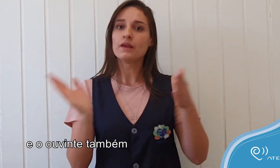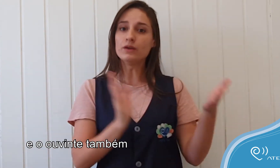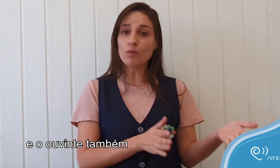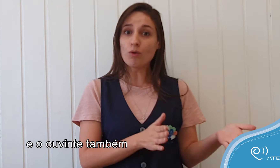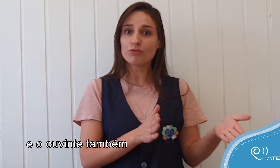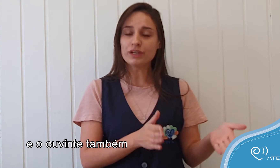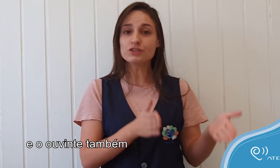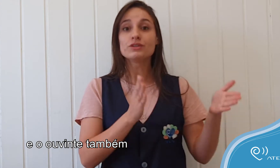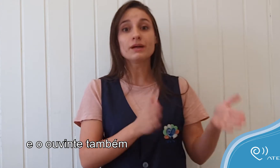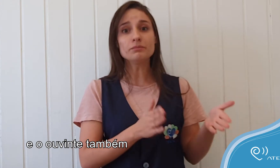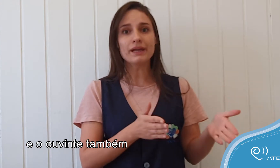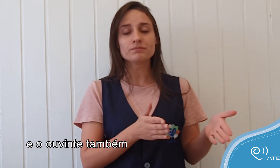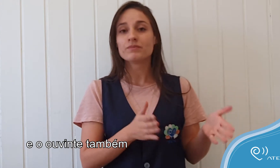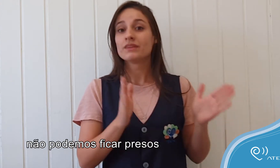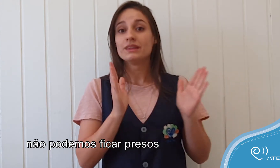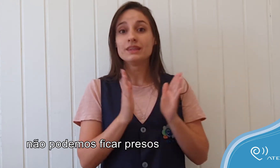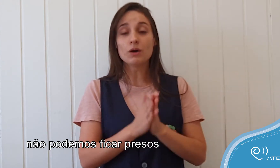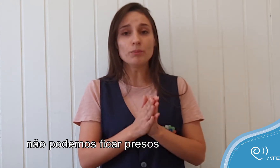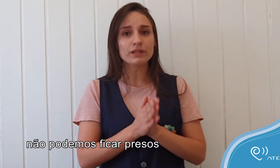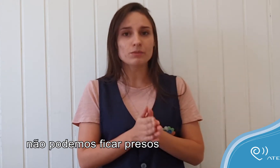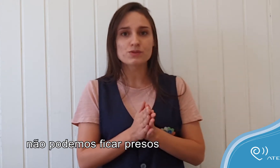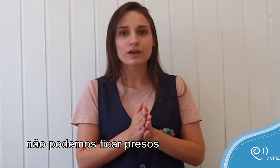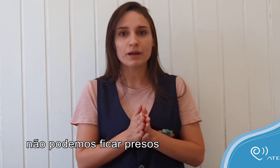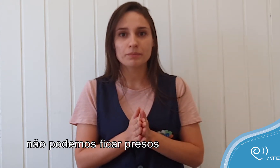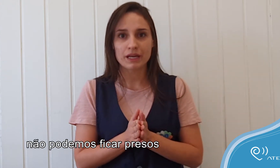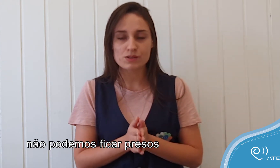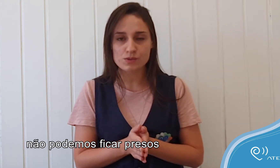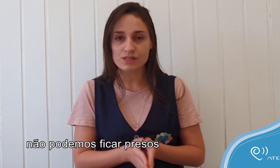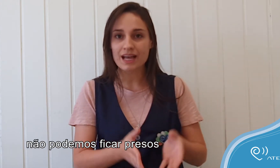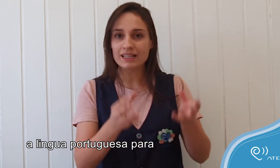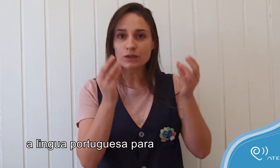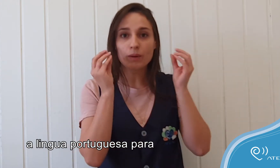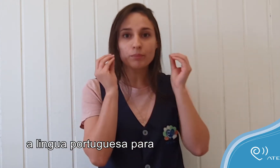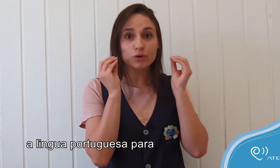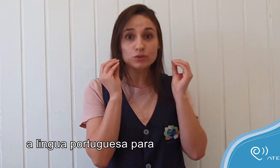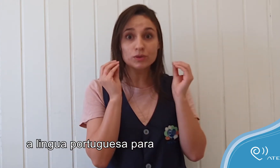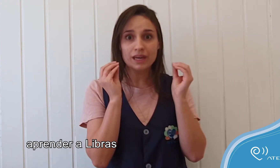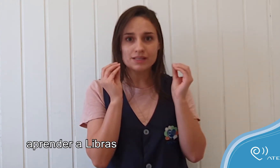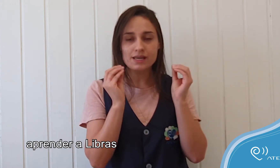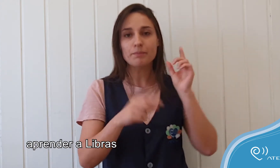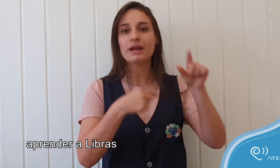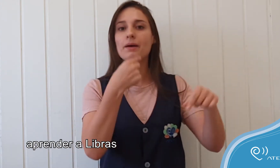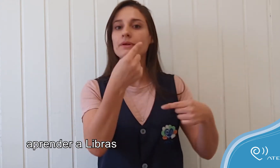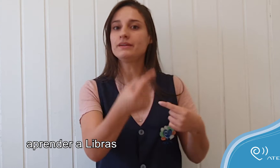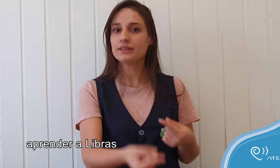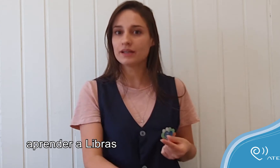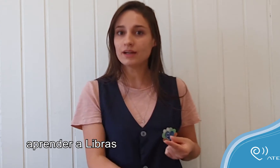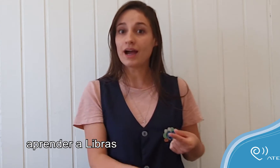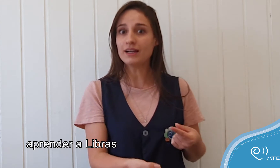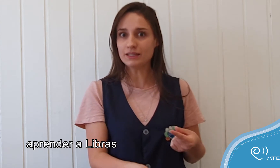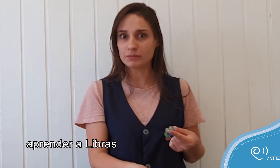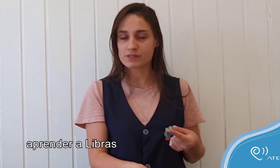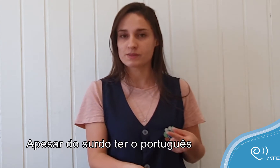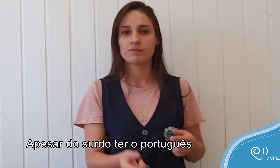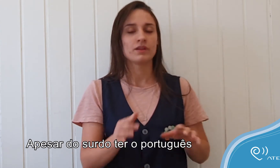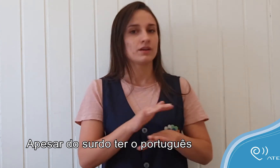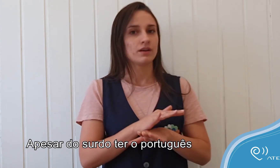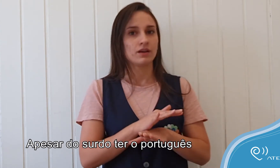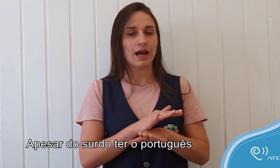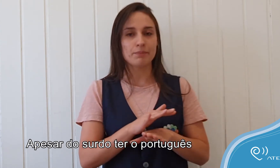o ouvinte também. Não podemos ficar presos na língua portuguesa para aprender a Libras.